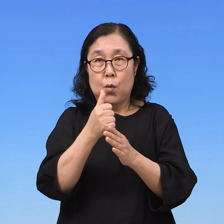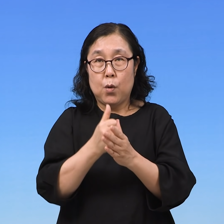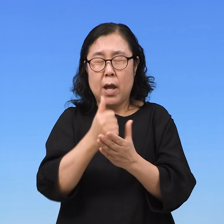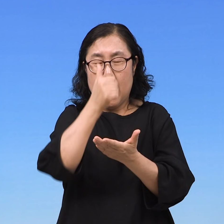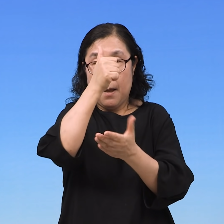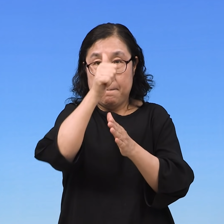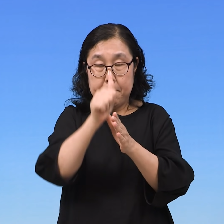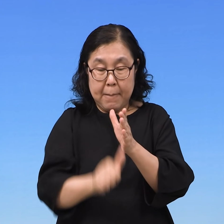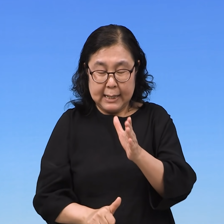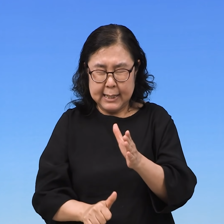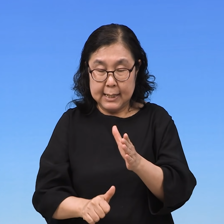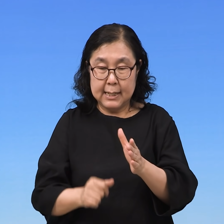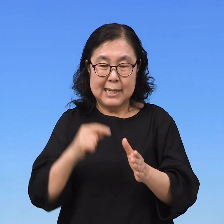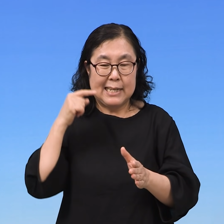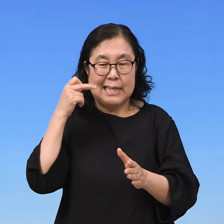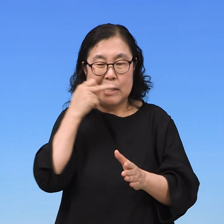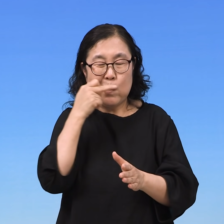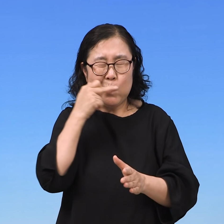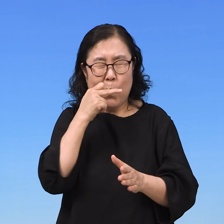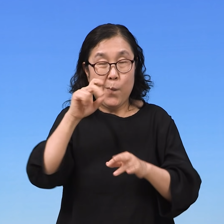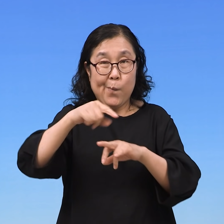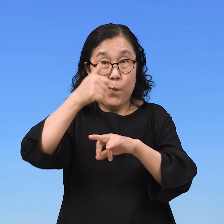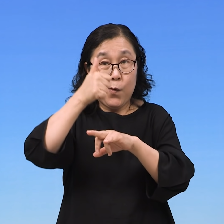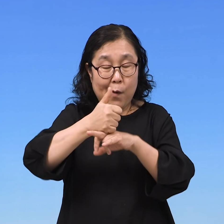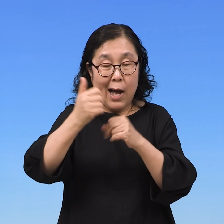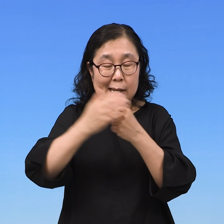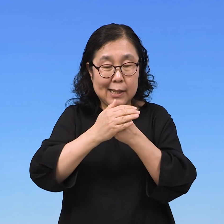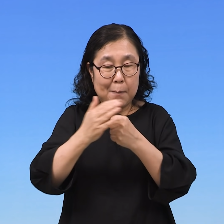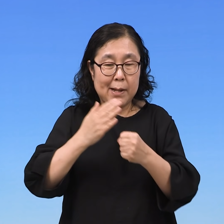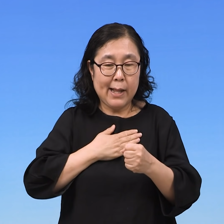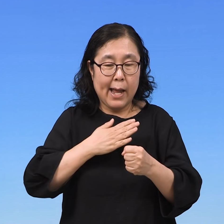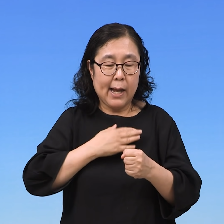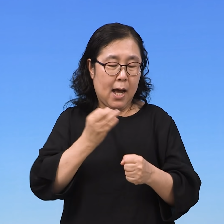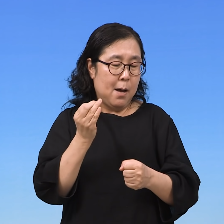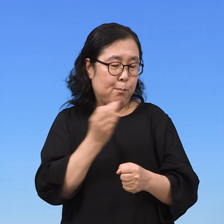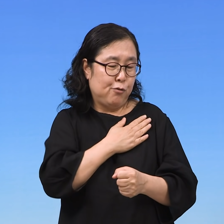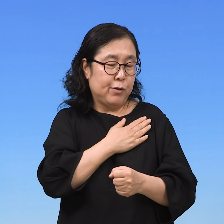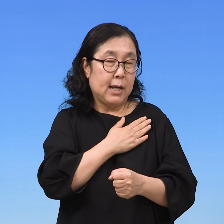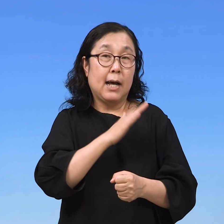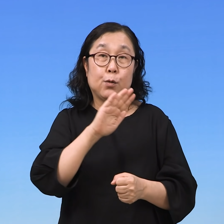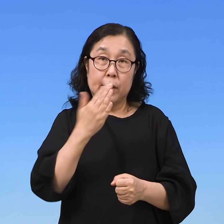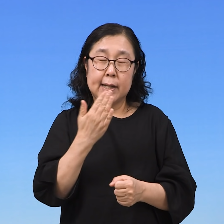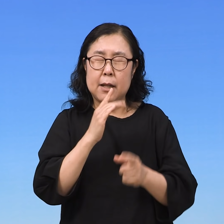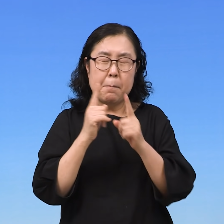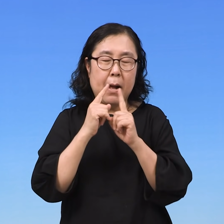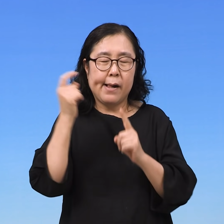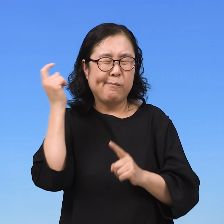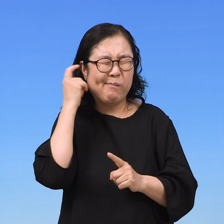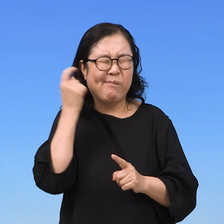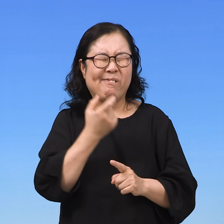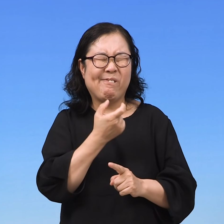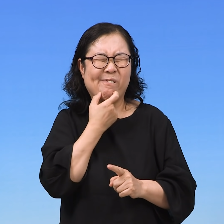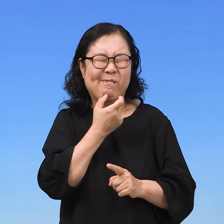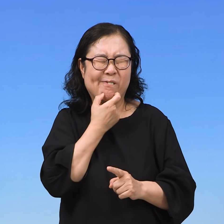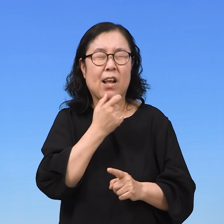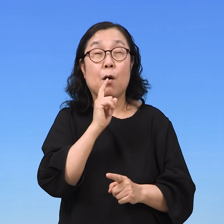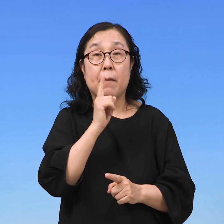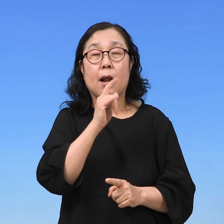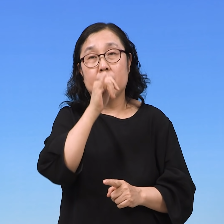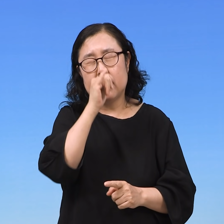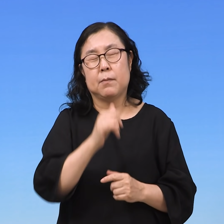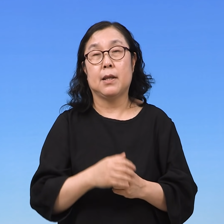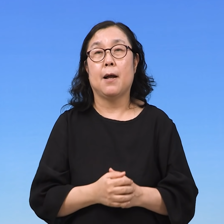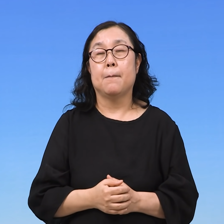소돔 왕 덕분에 내가 부자가 됐다고 하는 이런 수치스러운 이야기는 듣고 싶지 않다. 그 이야기를 하는